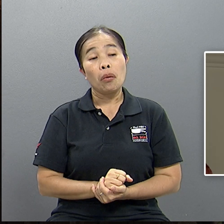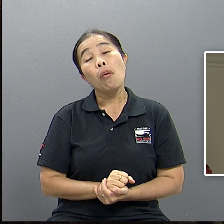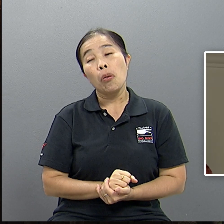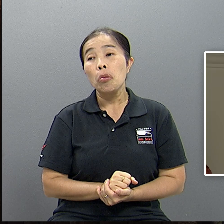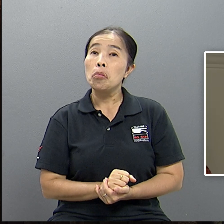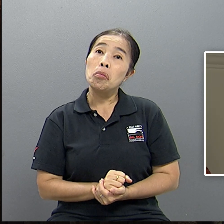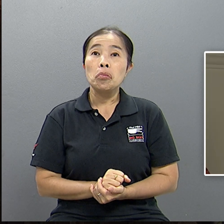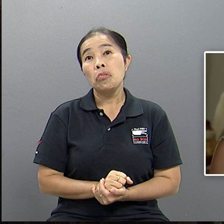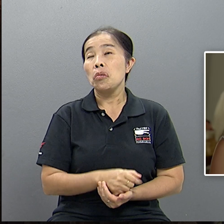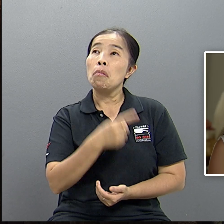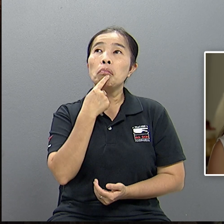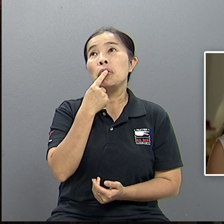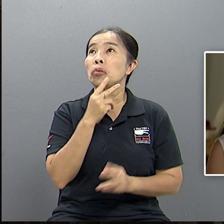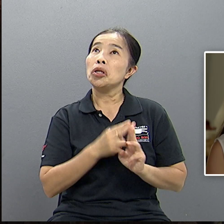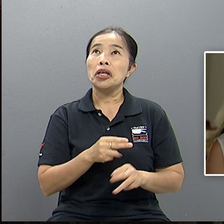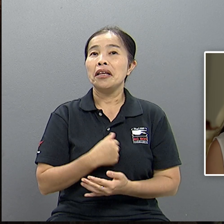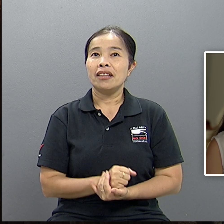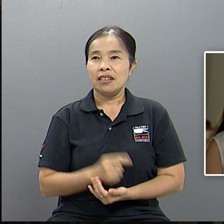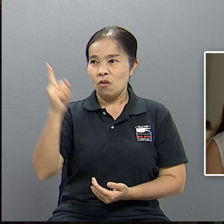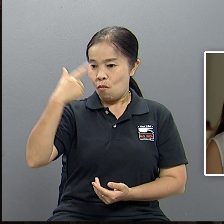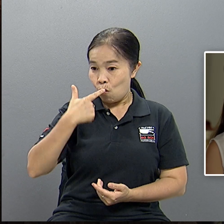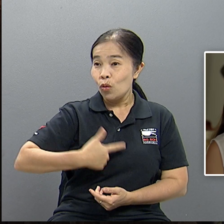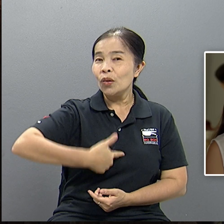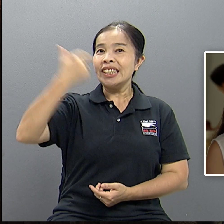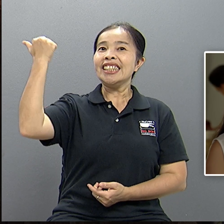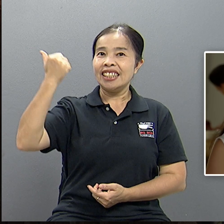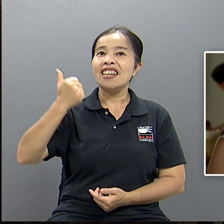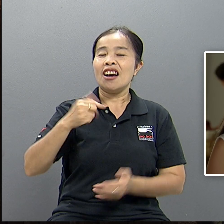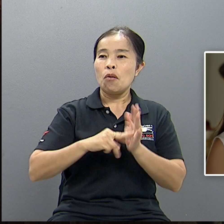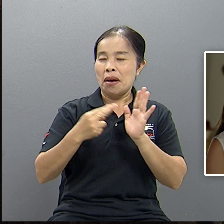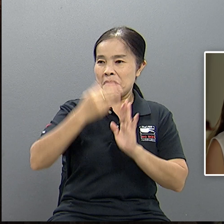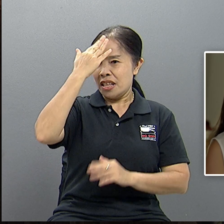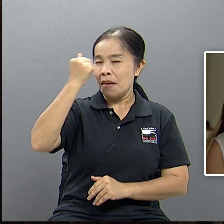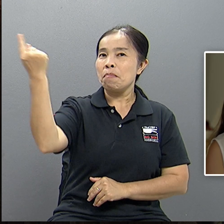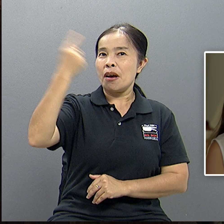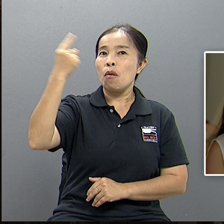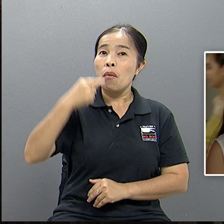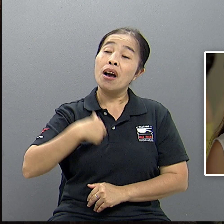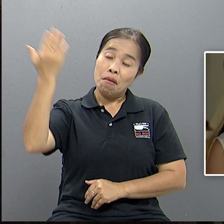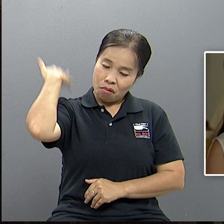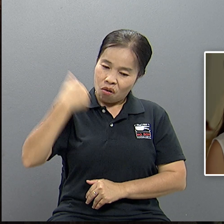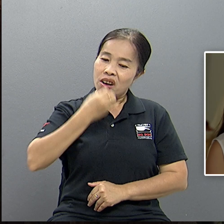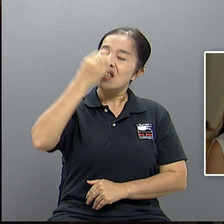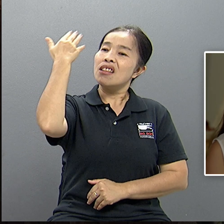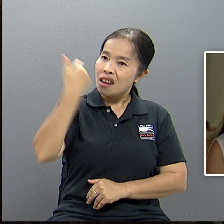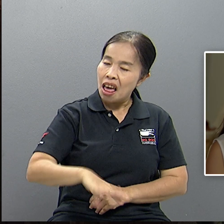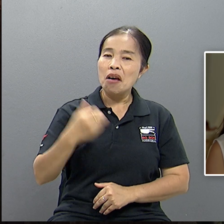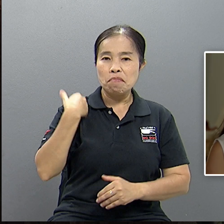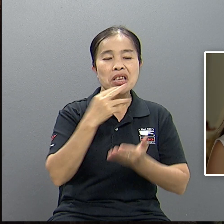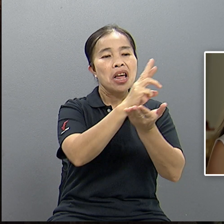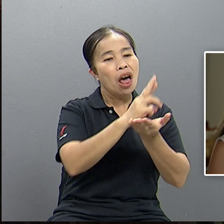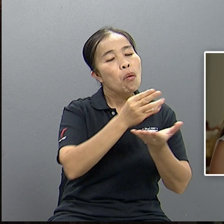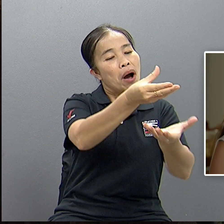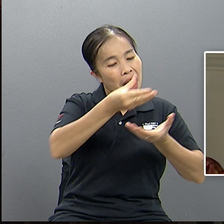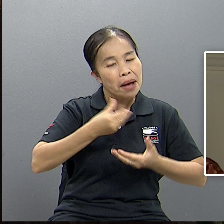อวดดี อวดดีเพราะมีดีจะอวดฉันเคยได้ประธานสตางค์เป็นรางวัลมาแล้วร